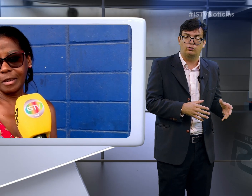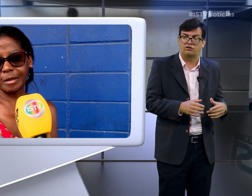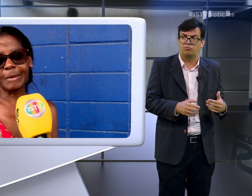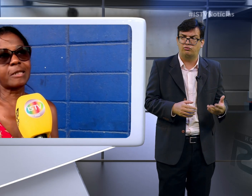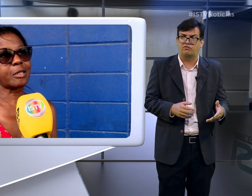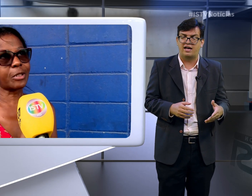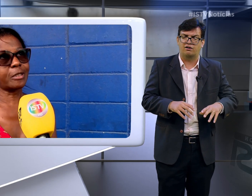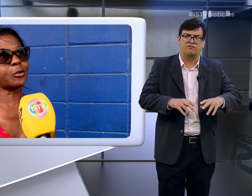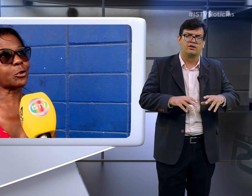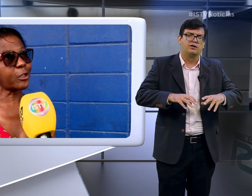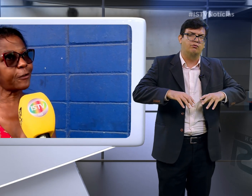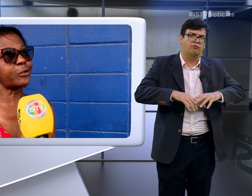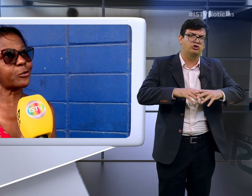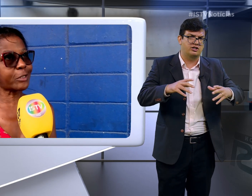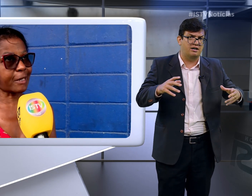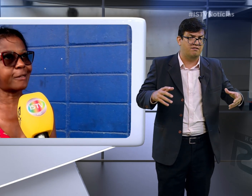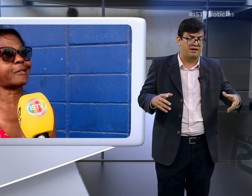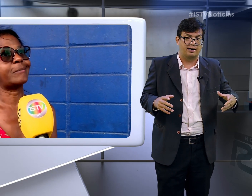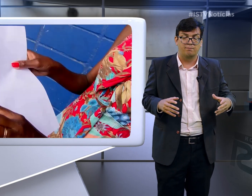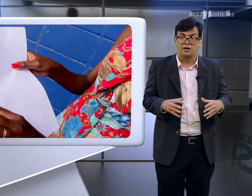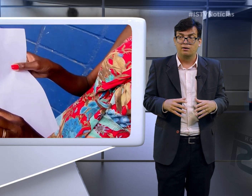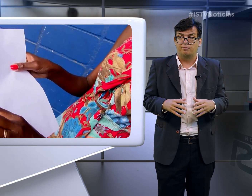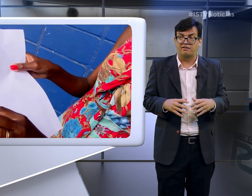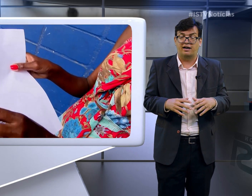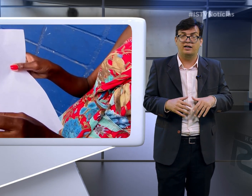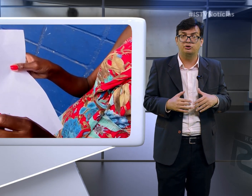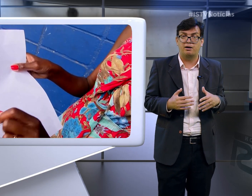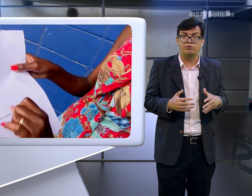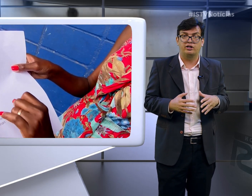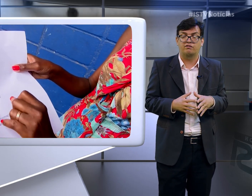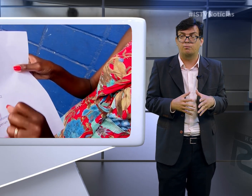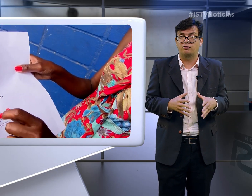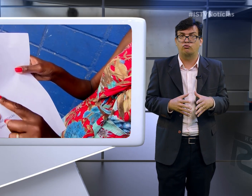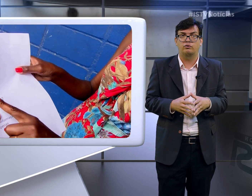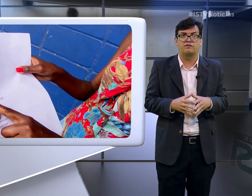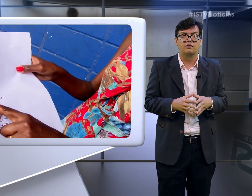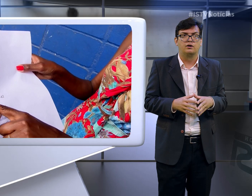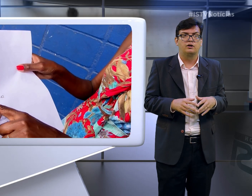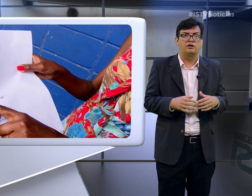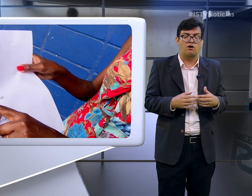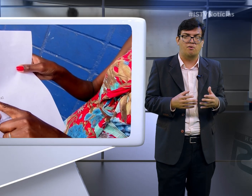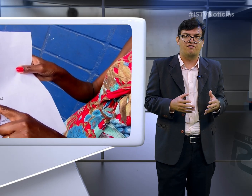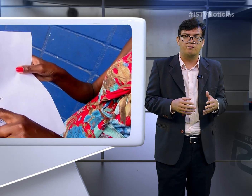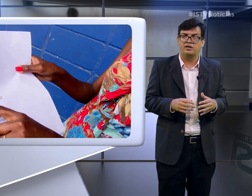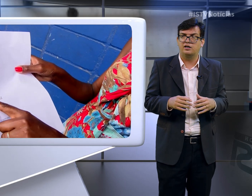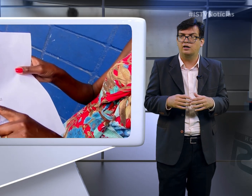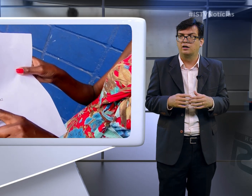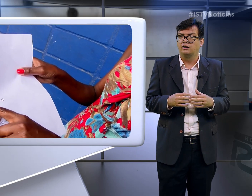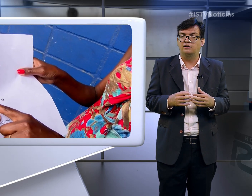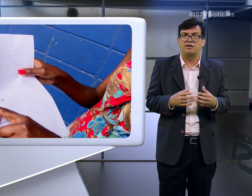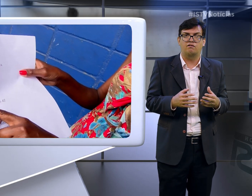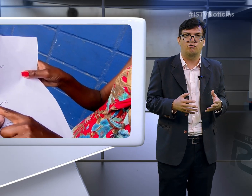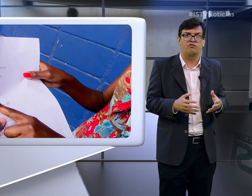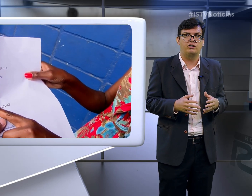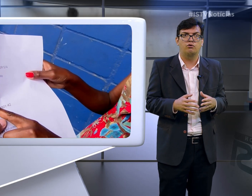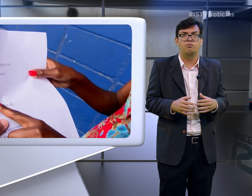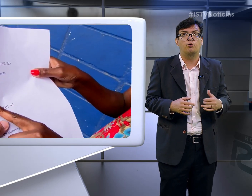contas, muitas delas, não vou generalizar, né? Mas a grande maioria são pessoas que têm uma família, que têm seus filhos, porém